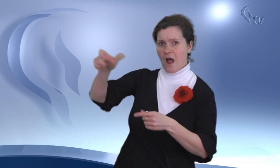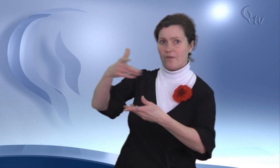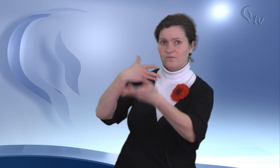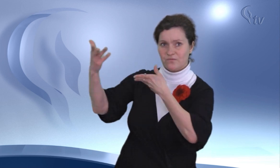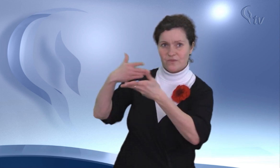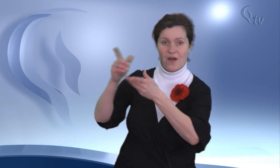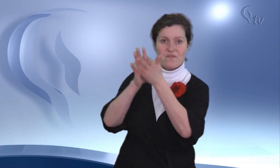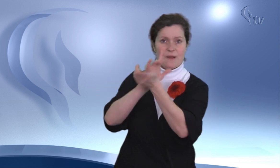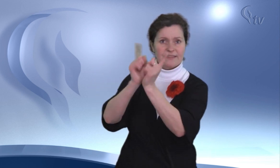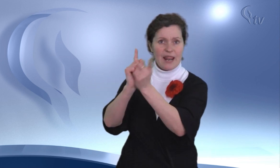tõlgita.